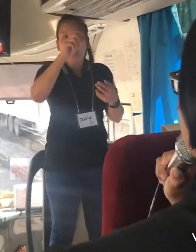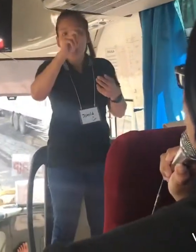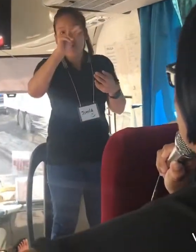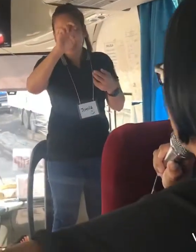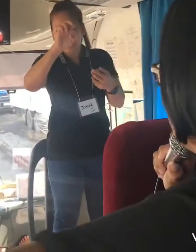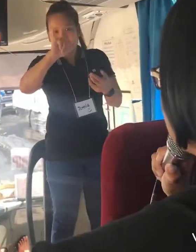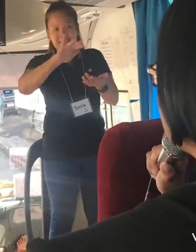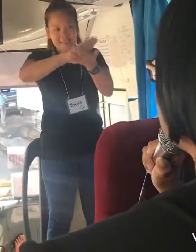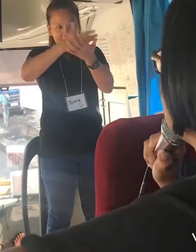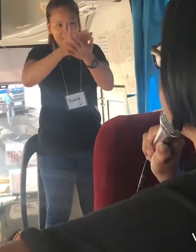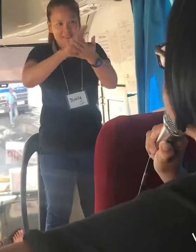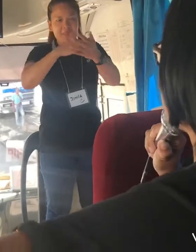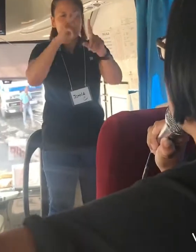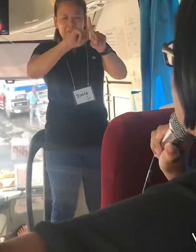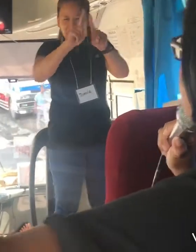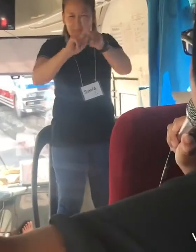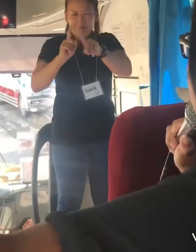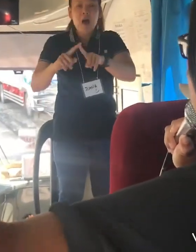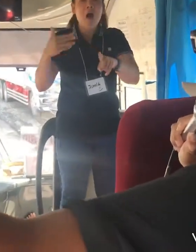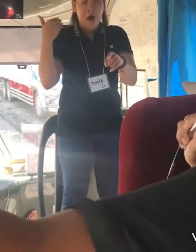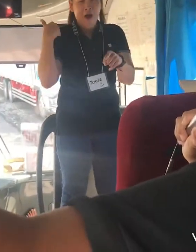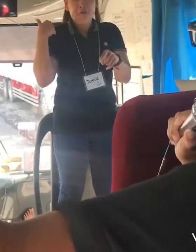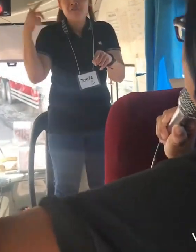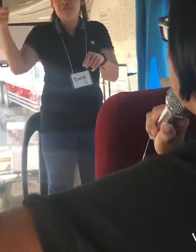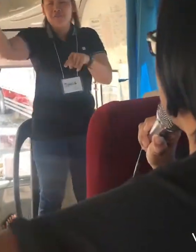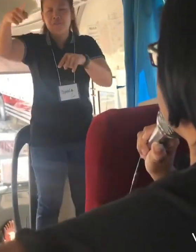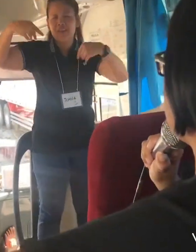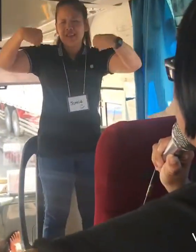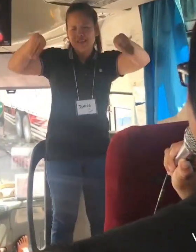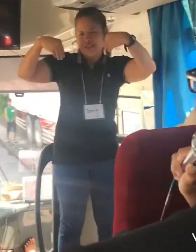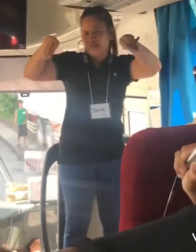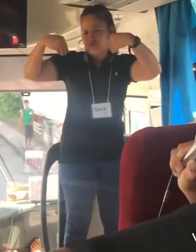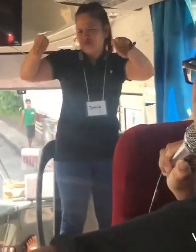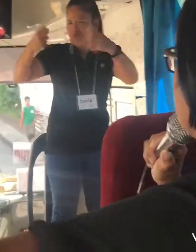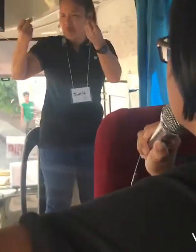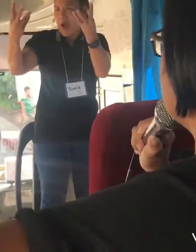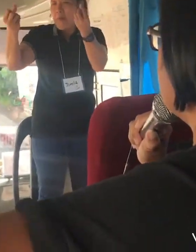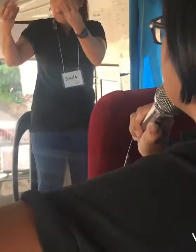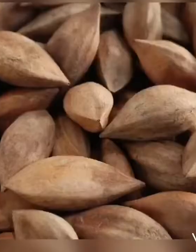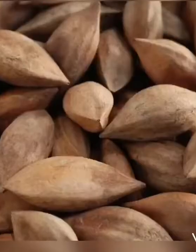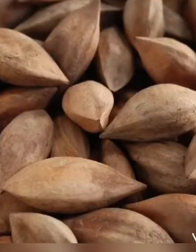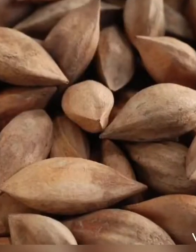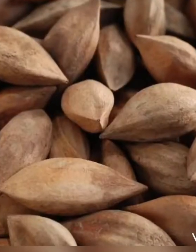or honey, at niluluto na iba-ibang pagluluto. So,